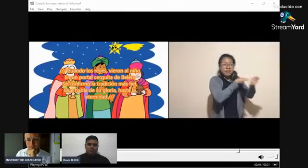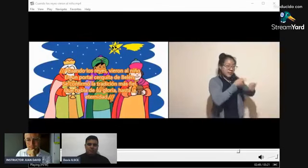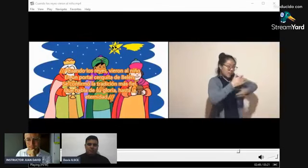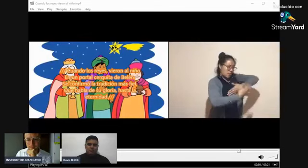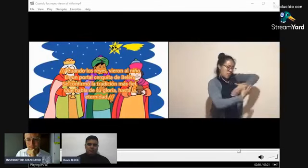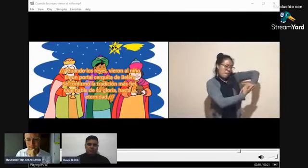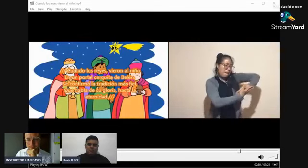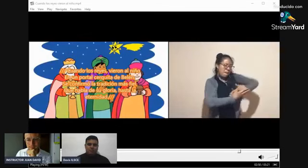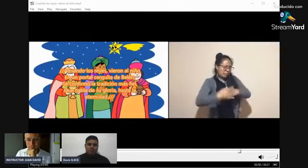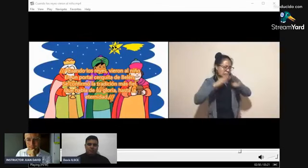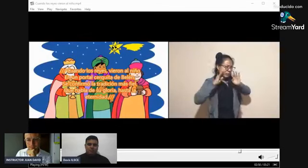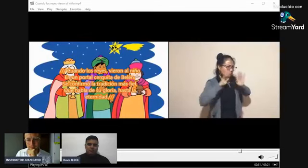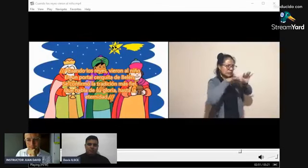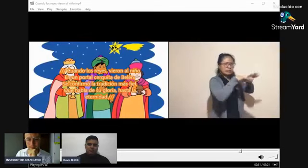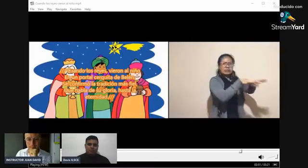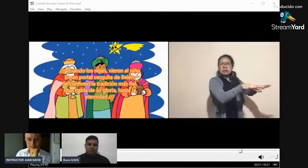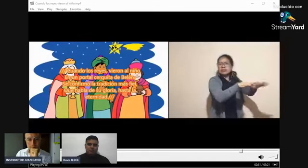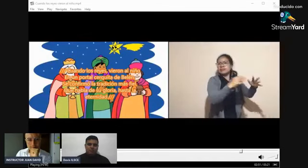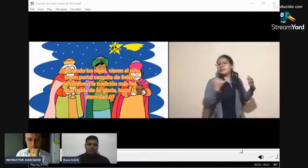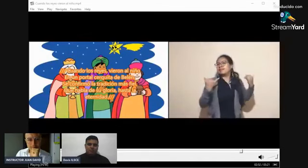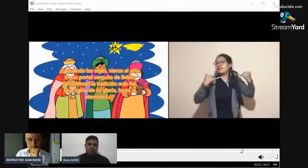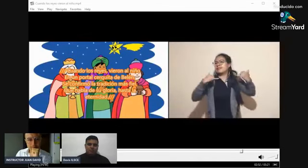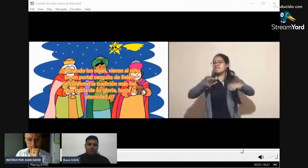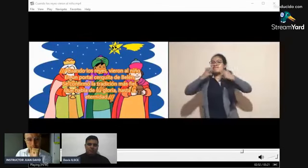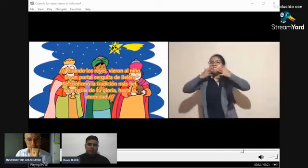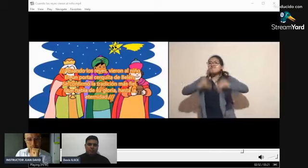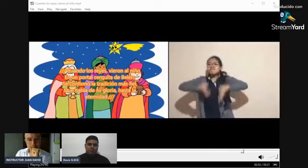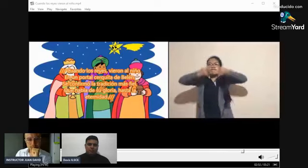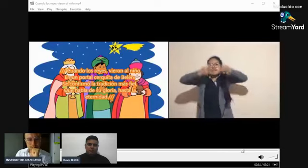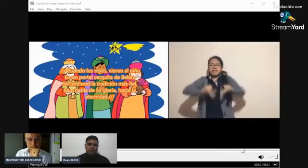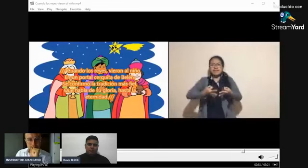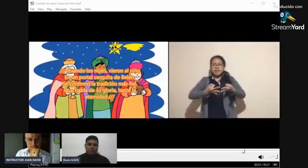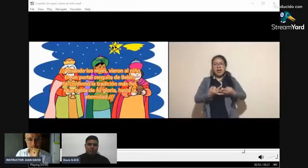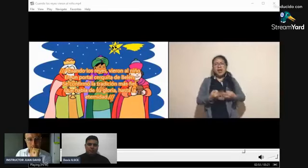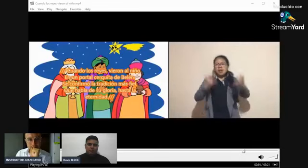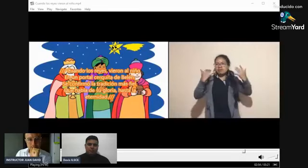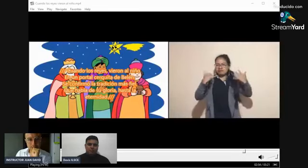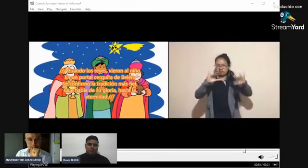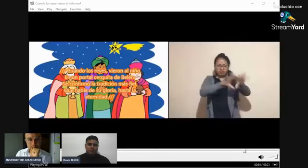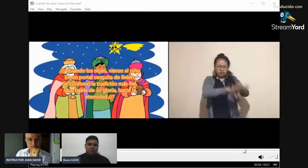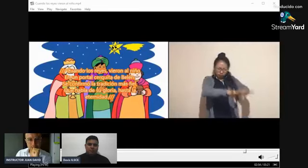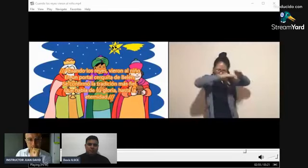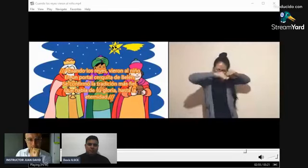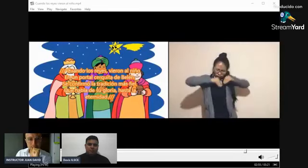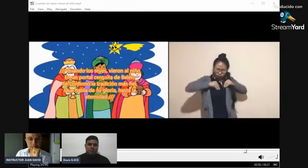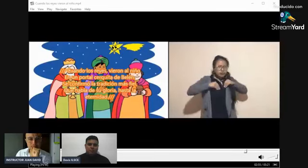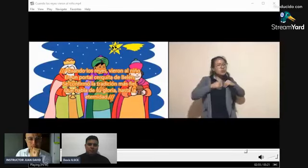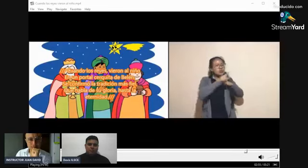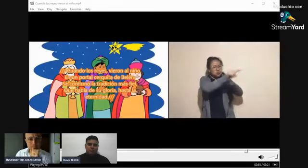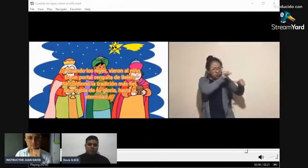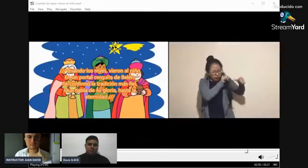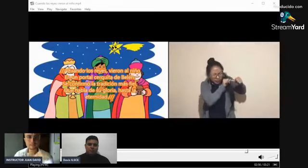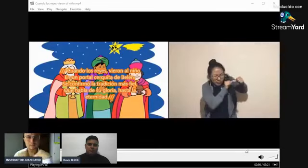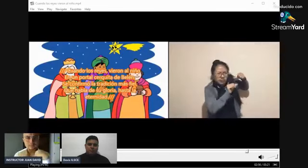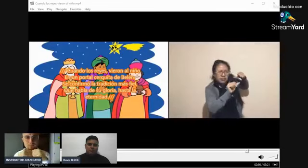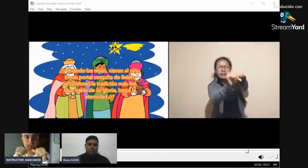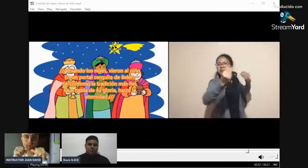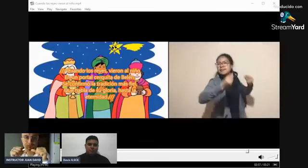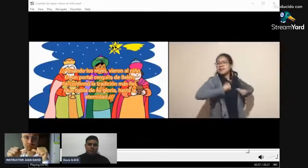de Belén, se confirmó la tradición más fiel que habla de su gloria hasta